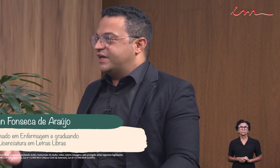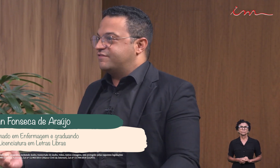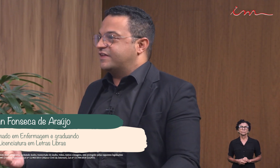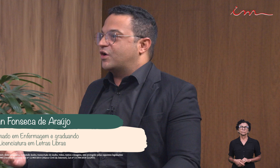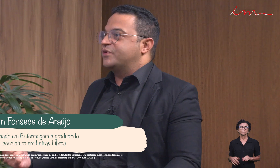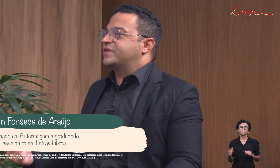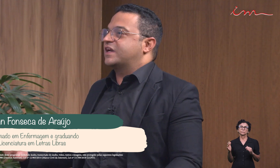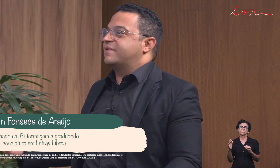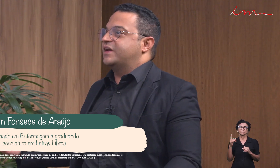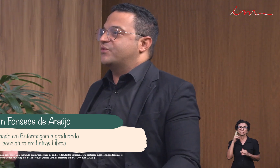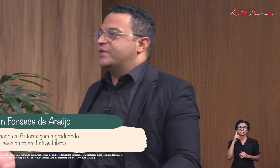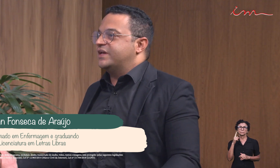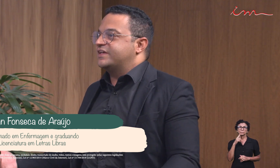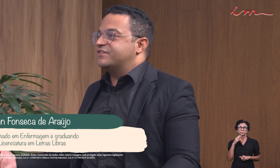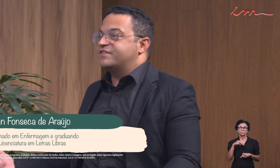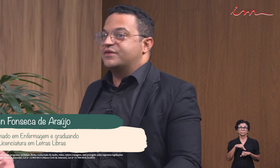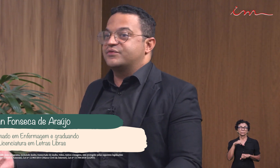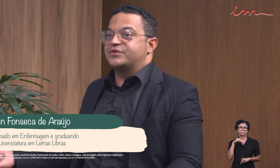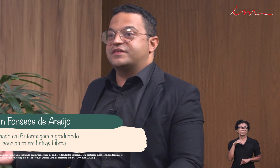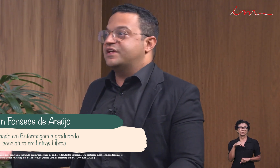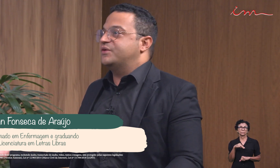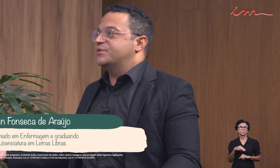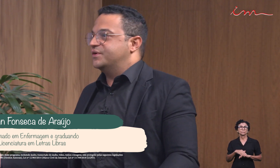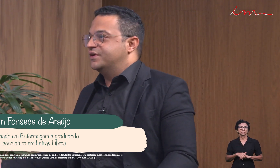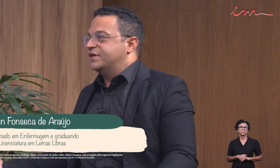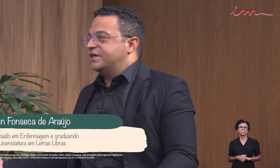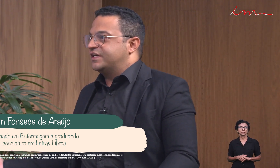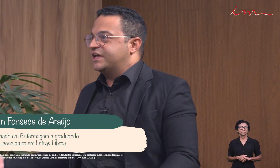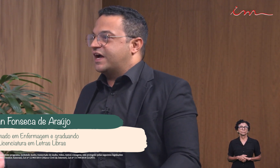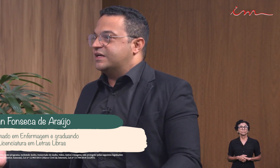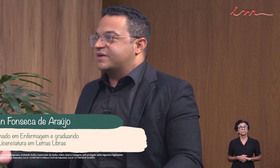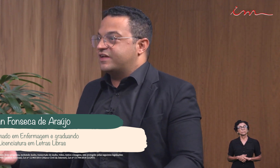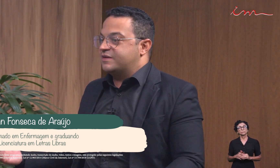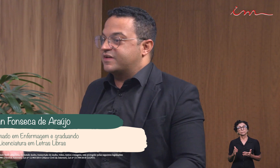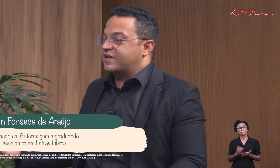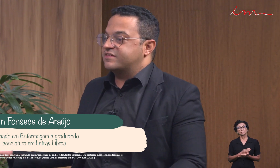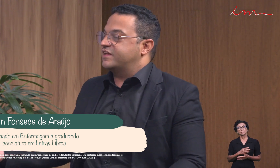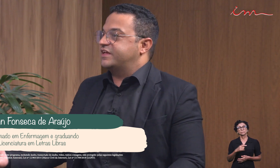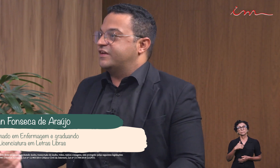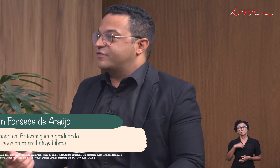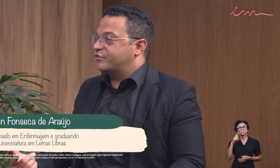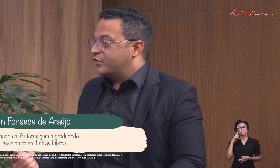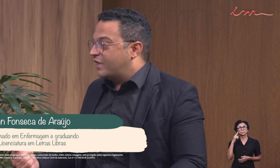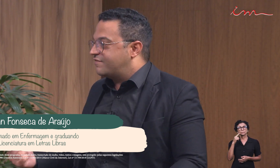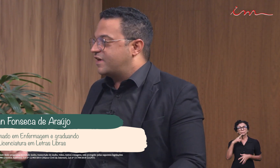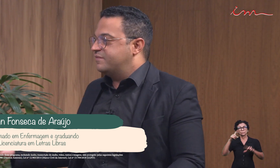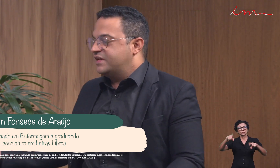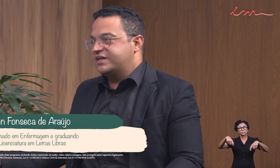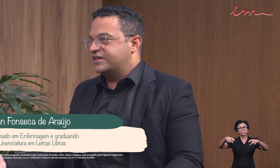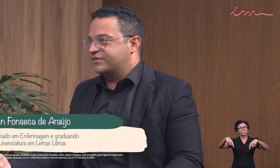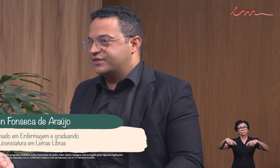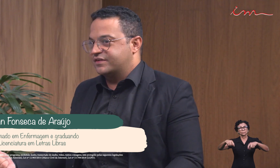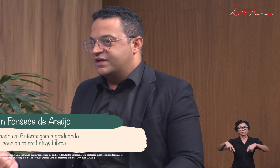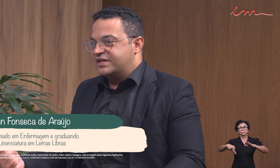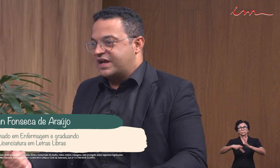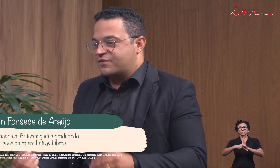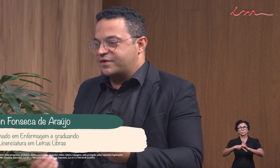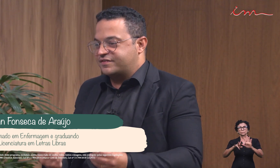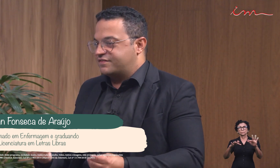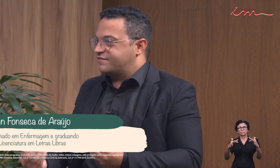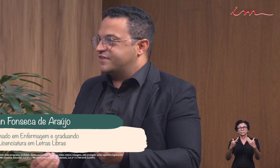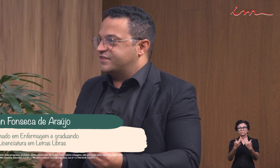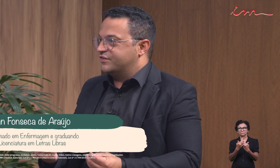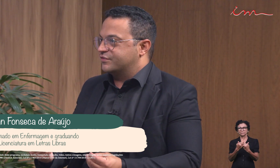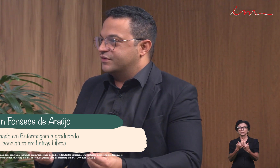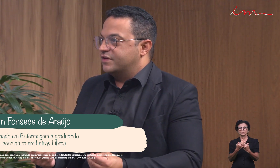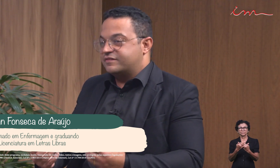lado dele vai estar um amigo que trabalha com ele, que veio do interior, que a Libras é Libras caseira, que foi da família que gerou. E aí como é que